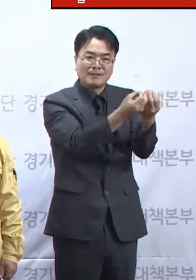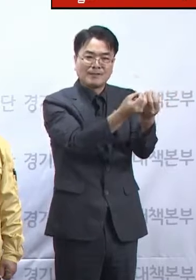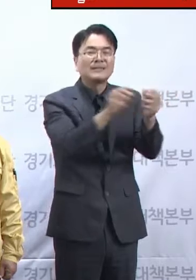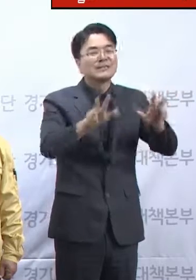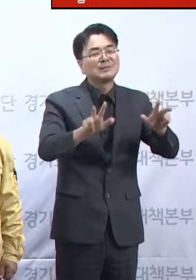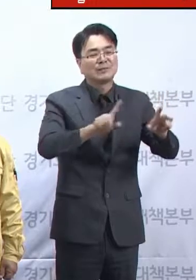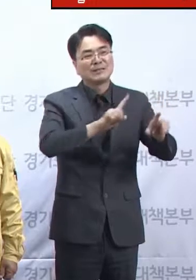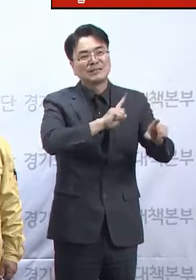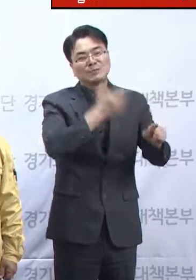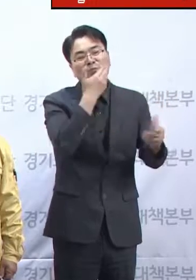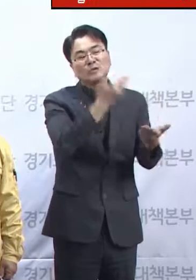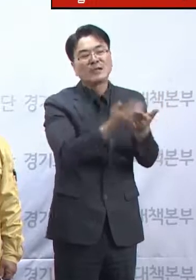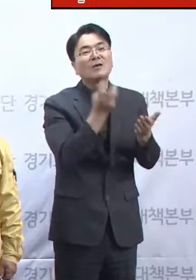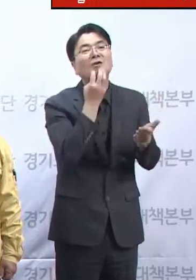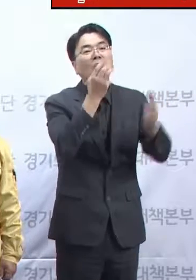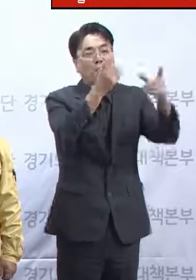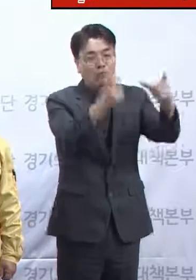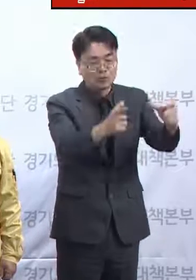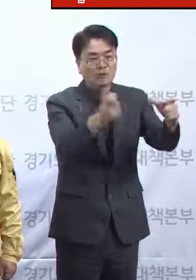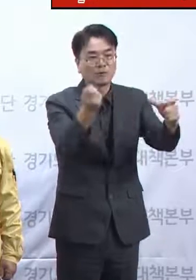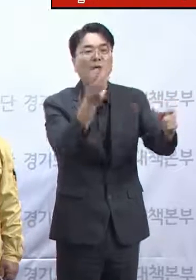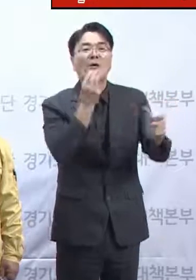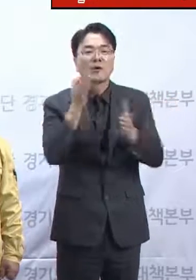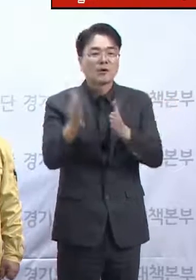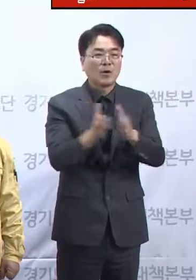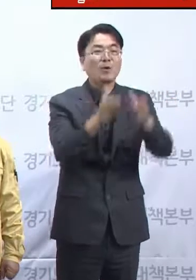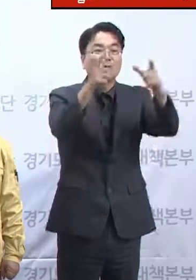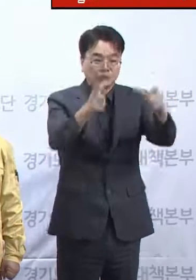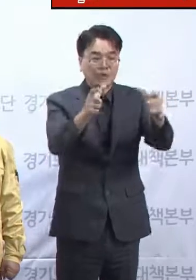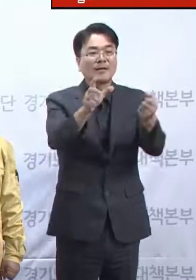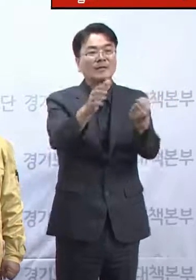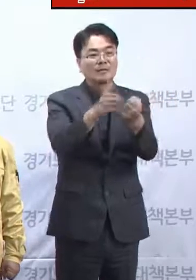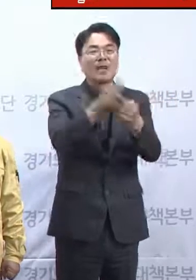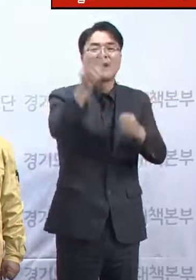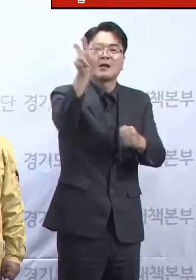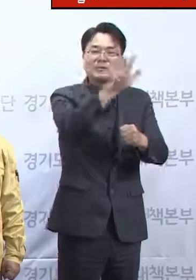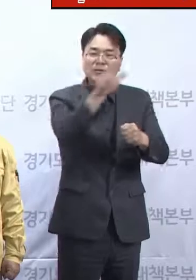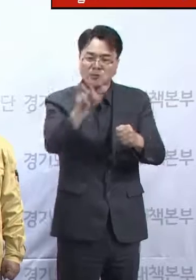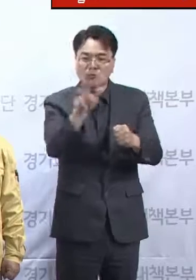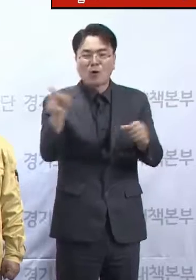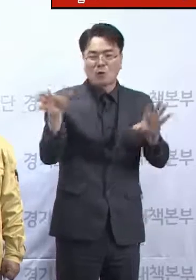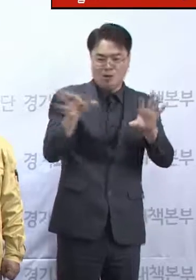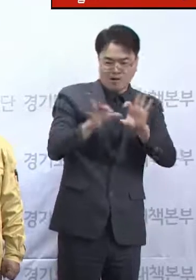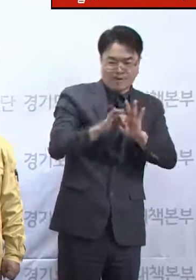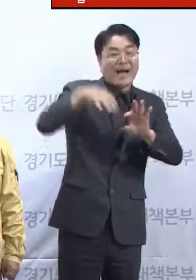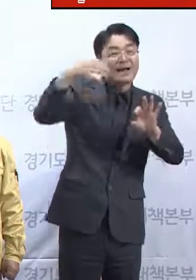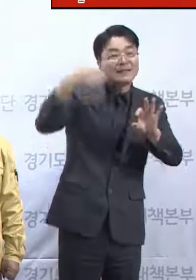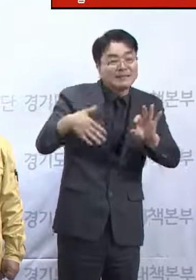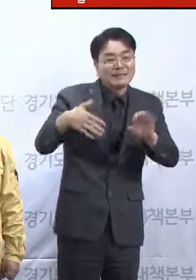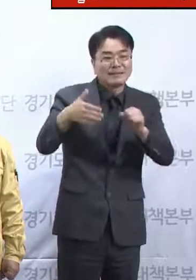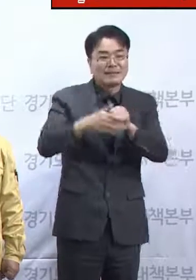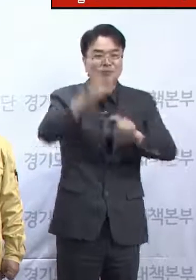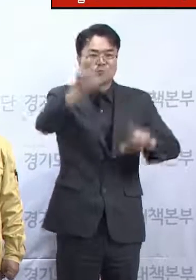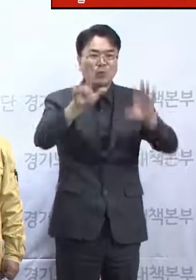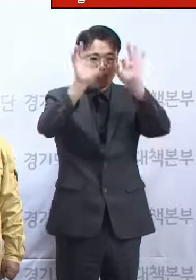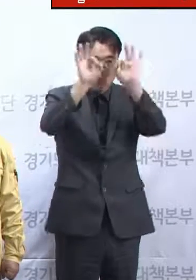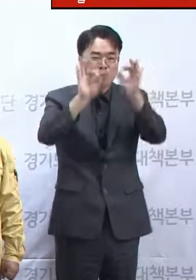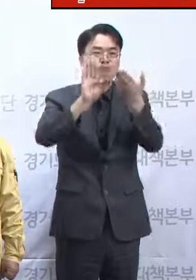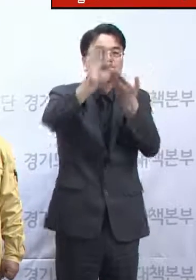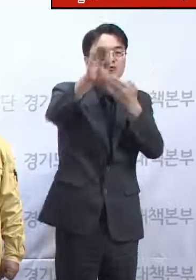때문에 전국적으로 지금 당장 확대 시행하는 것은 좀 문제가 있을 수도 있어서 저희가 상황을 봐가면서 신중하게